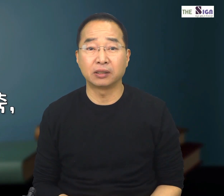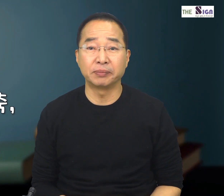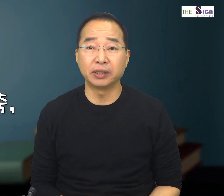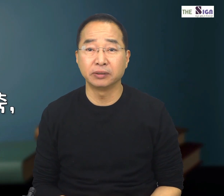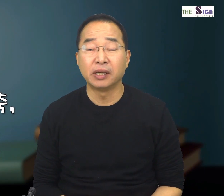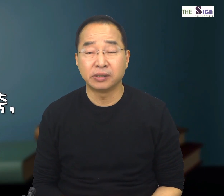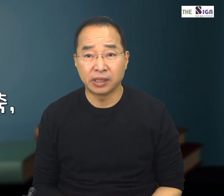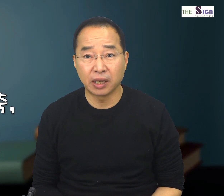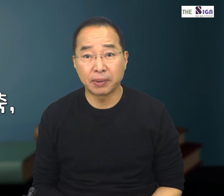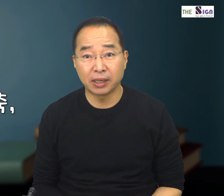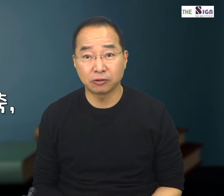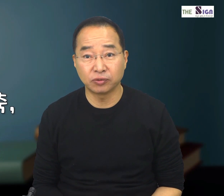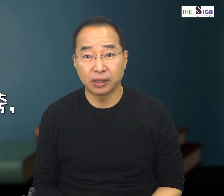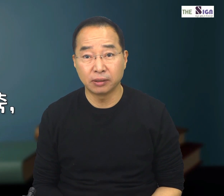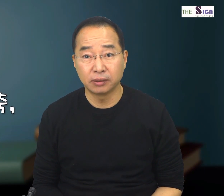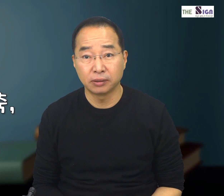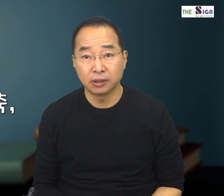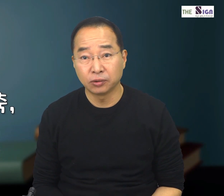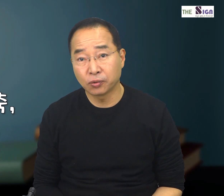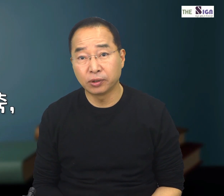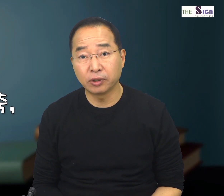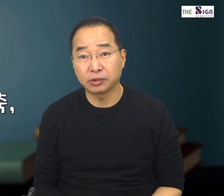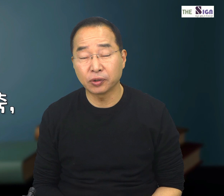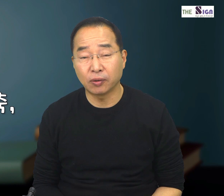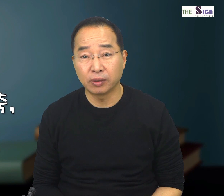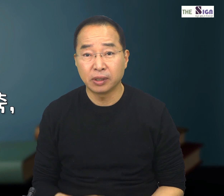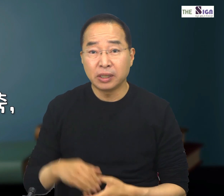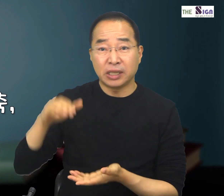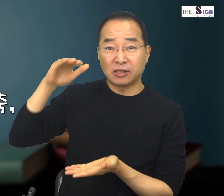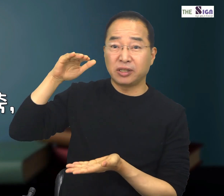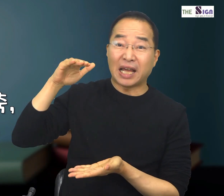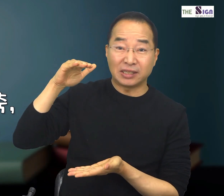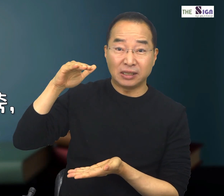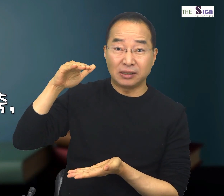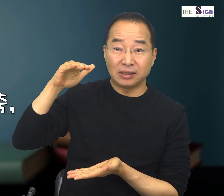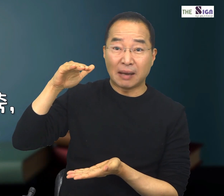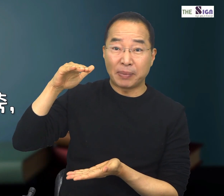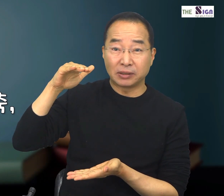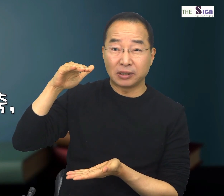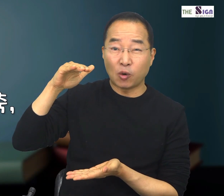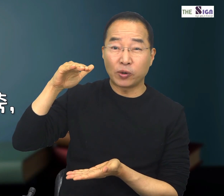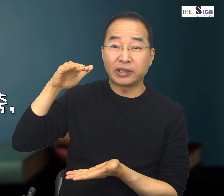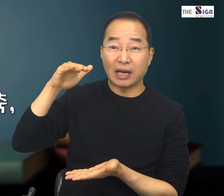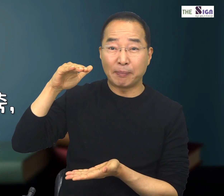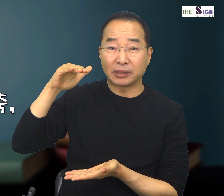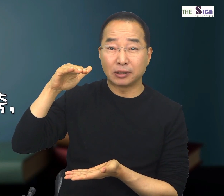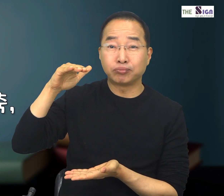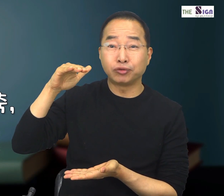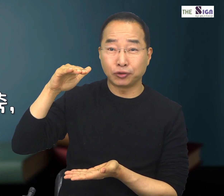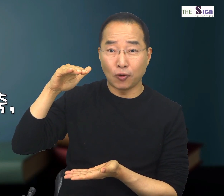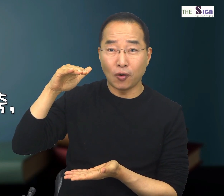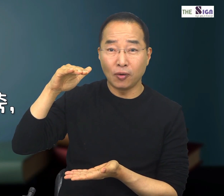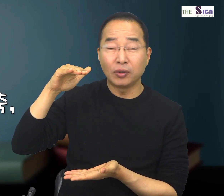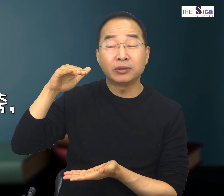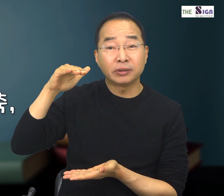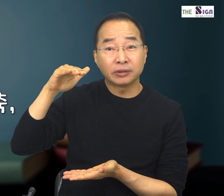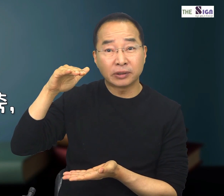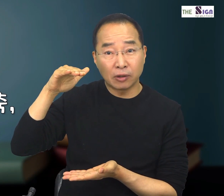그러면 재개발을 하는구나. 또 그런 거 있죠. 예전에 낮은 아파트나 오래된 아파트를 부수고 새로